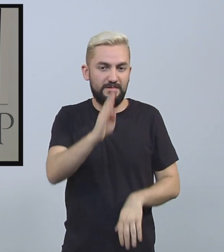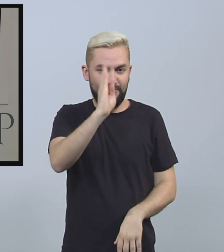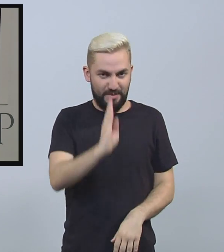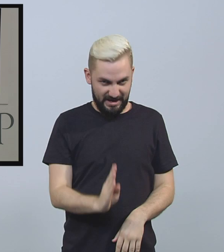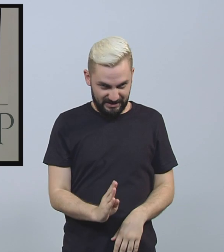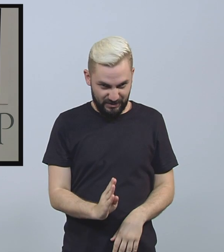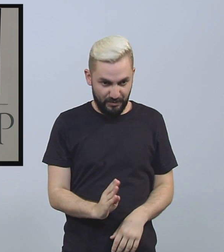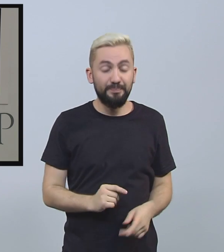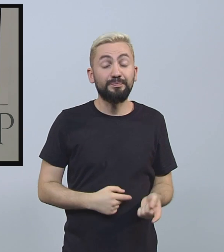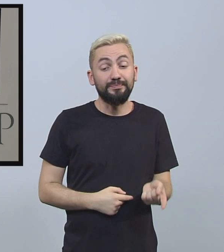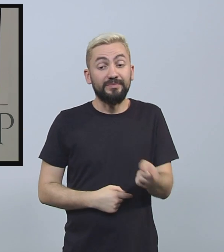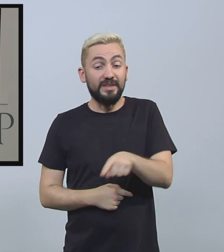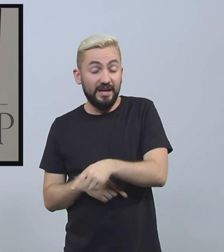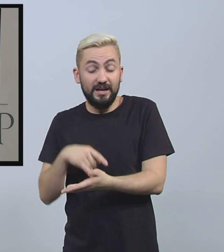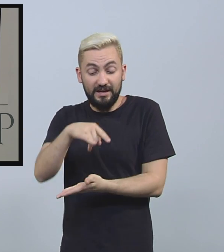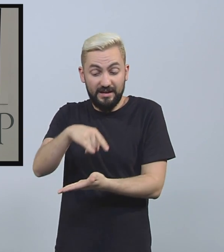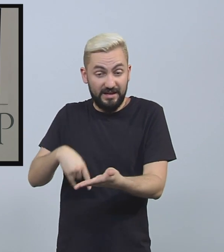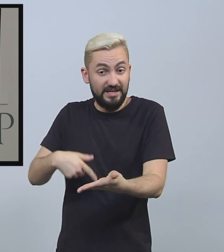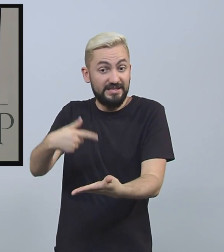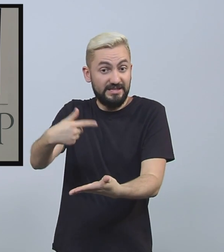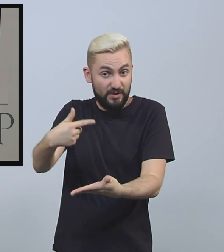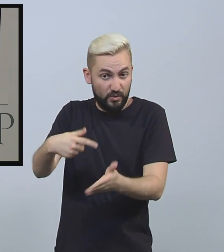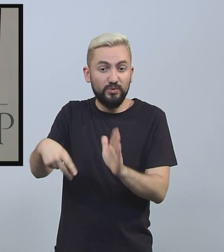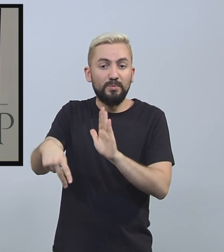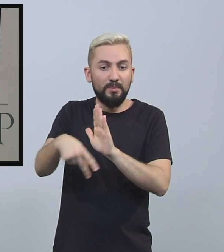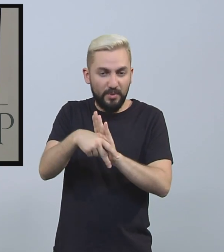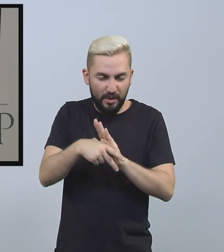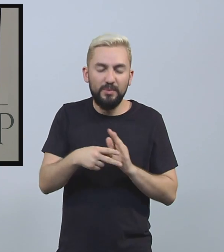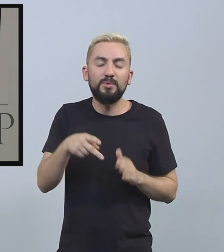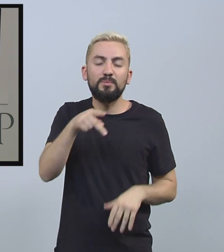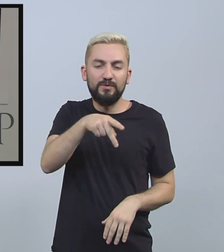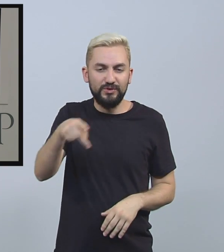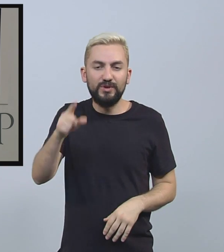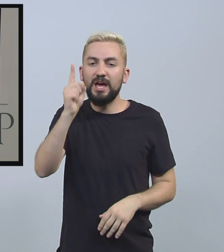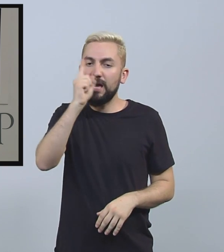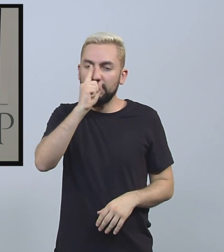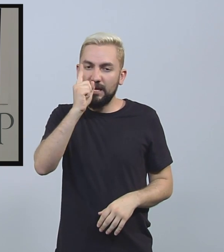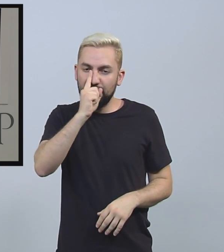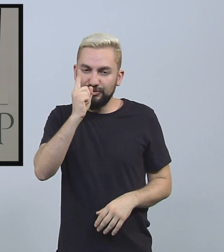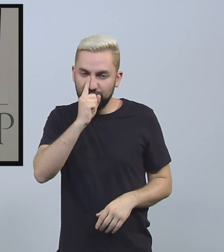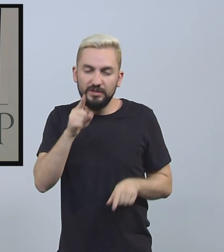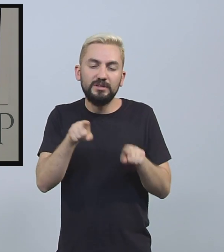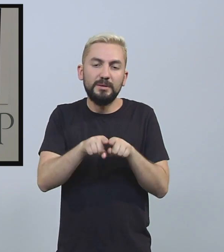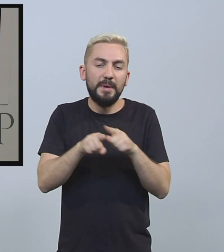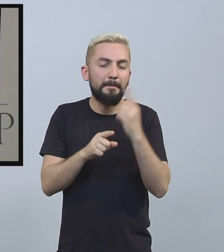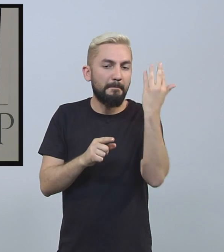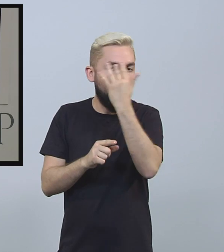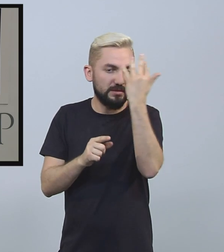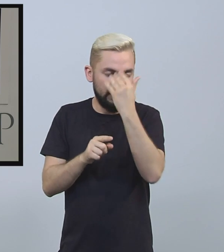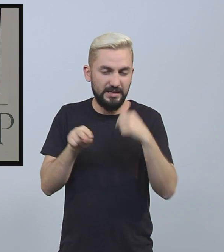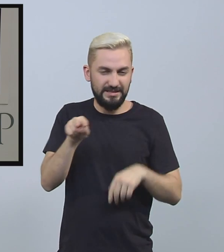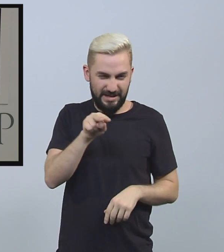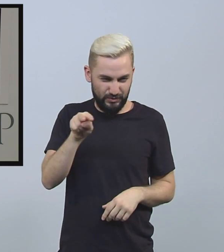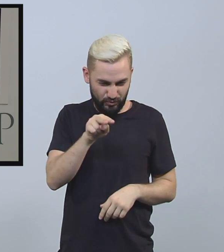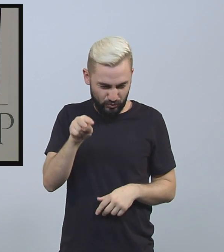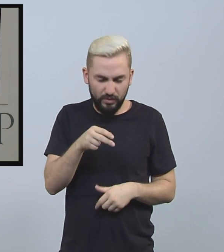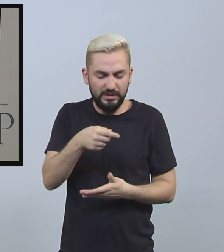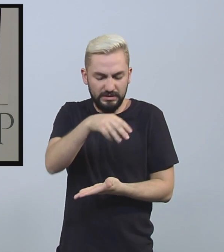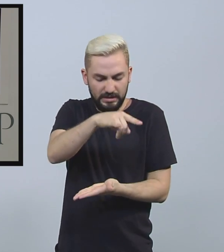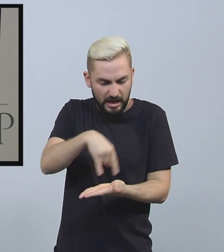um segundo das professoras Ana Regina Campelo e Patrícia Rezende, que tratam